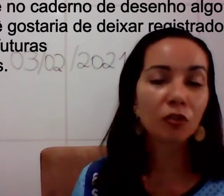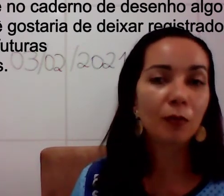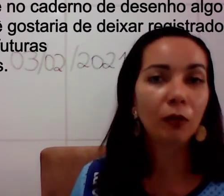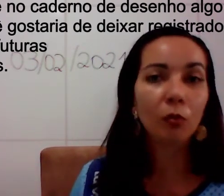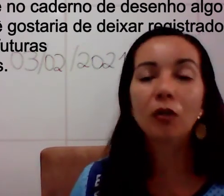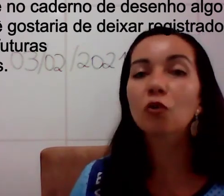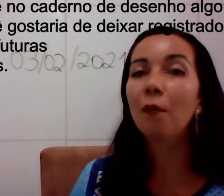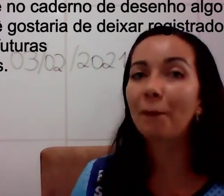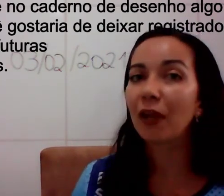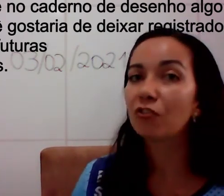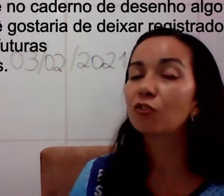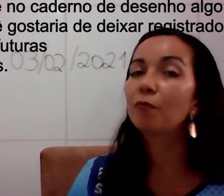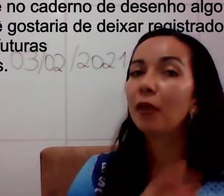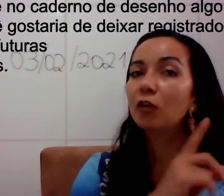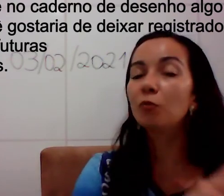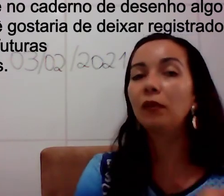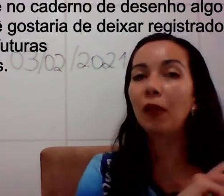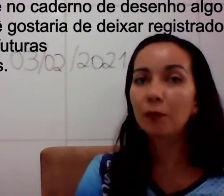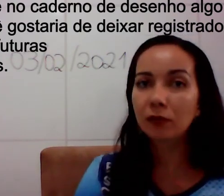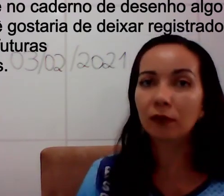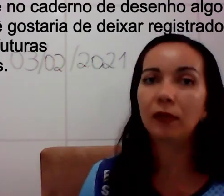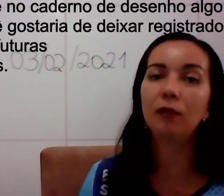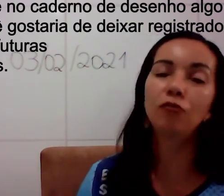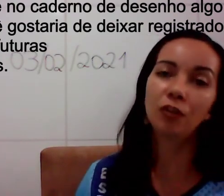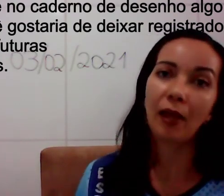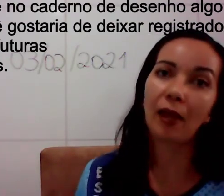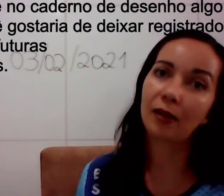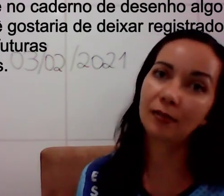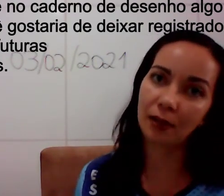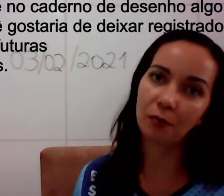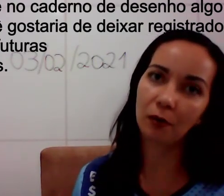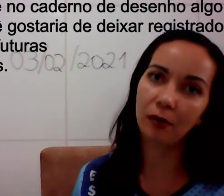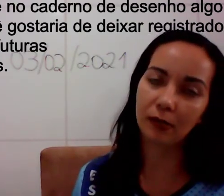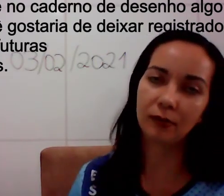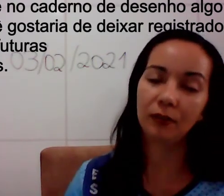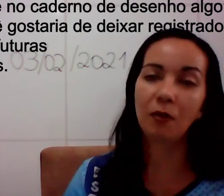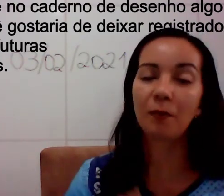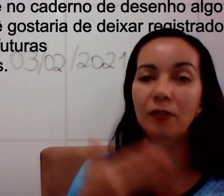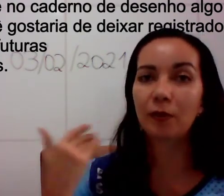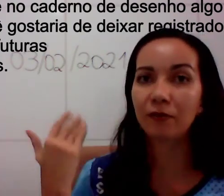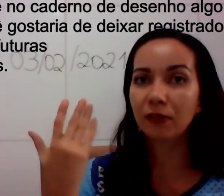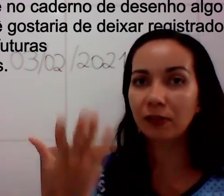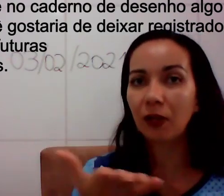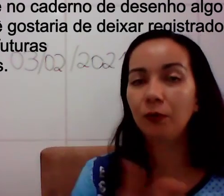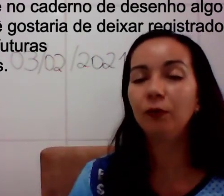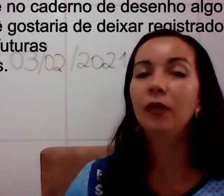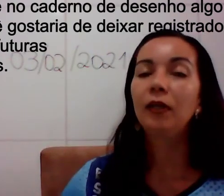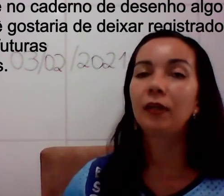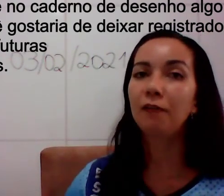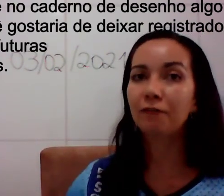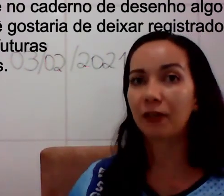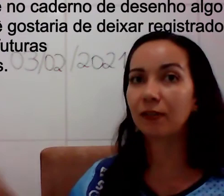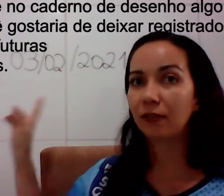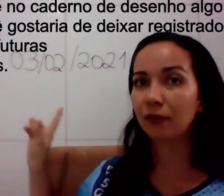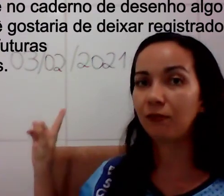as pinturas rupestres, mesmo em tempos antigos, elas eram coloridas. Então eu peço para você, aluno, que faça essa